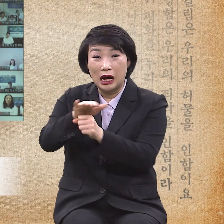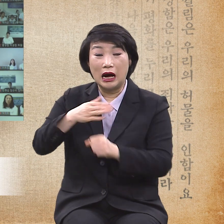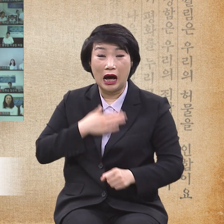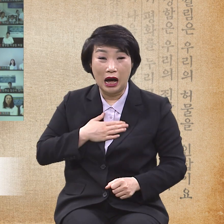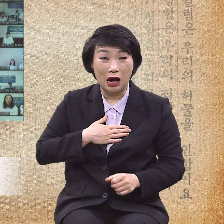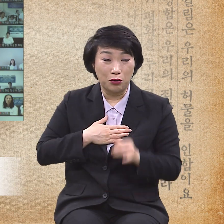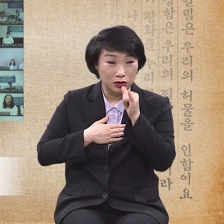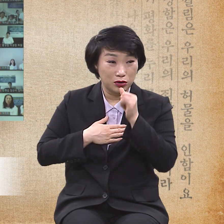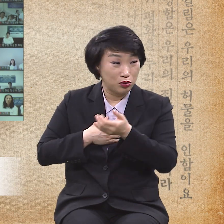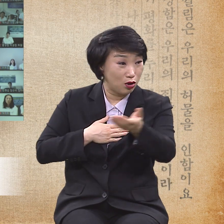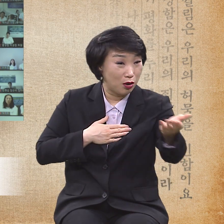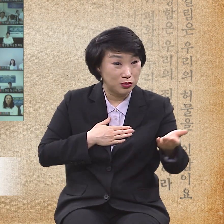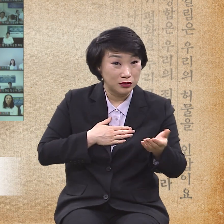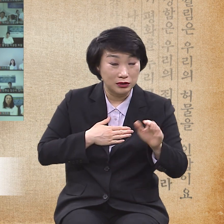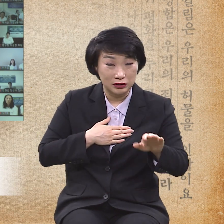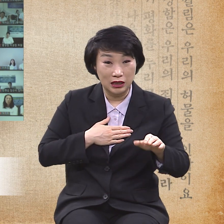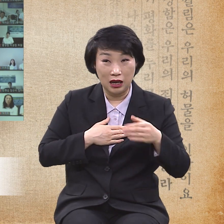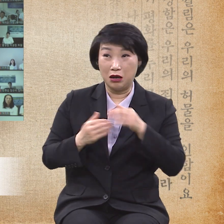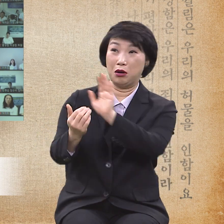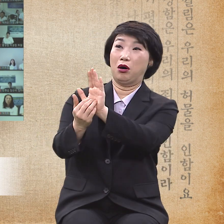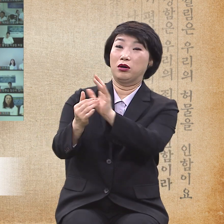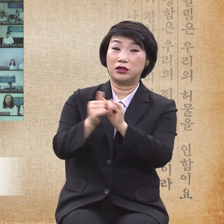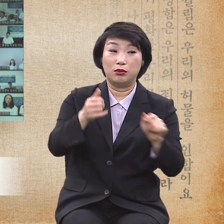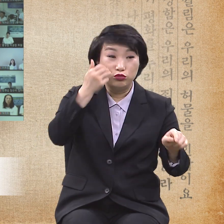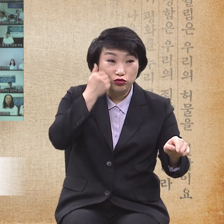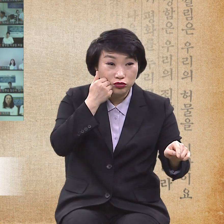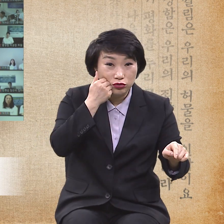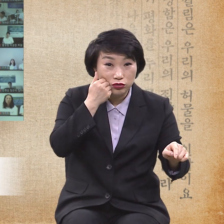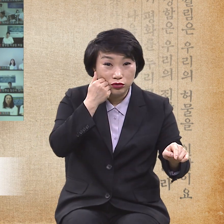알아. 근데 받아들이지 않는 자는